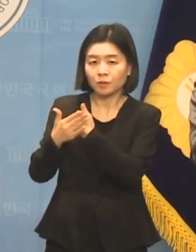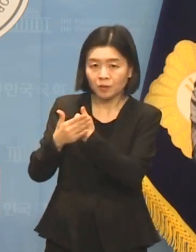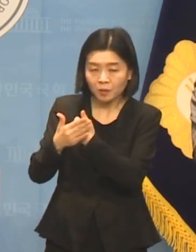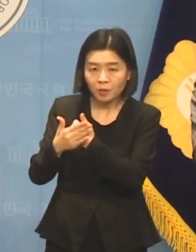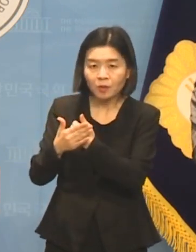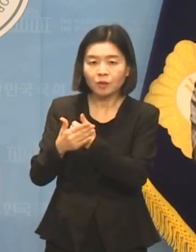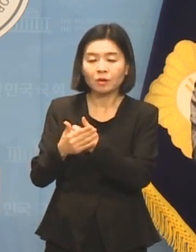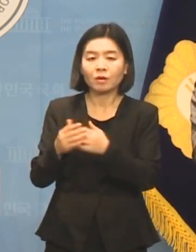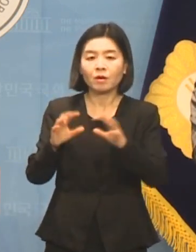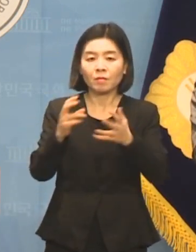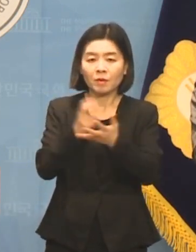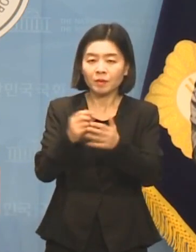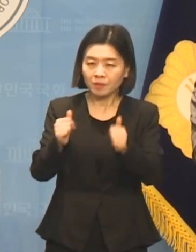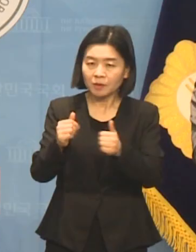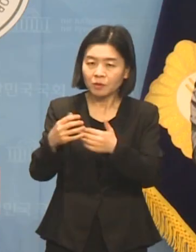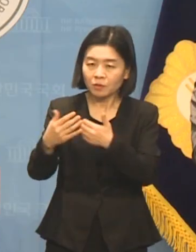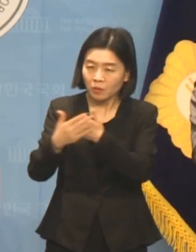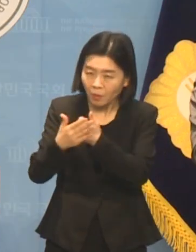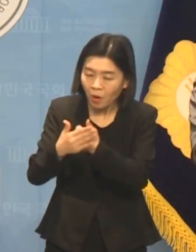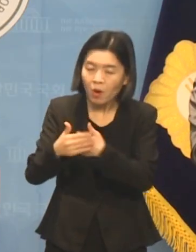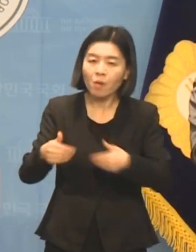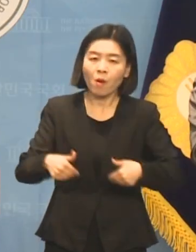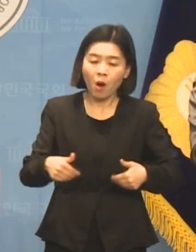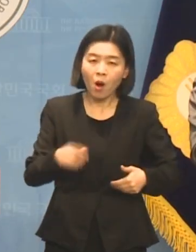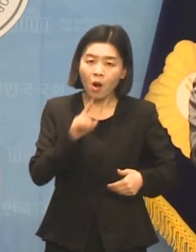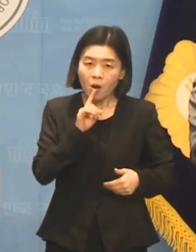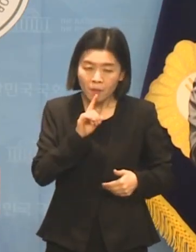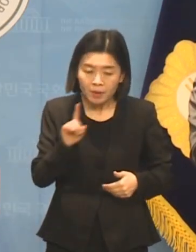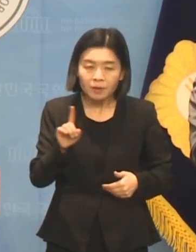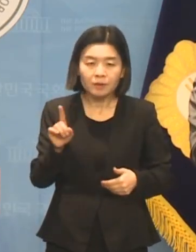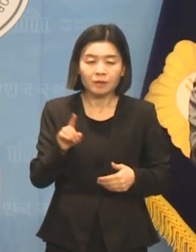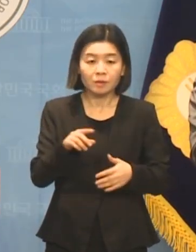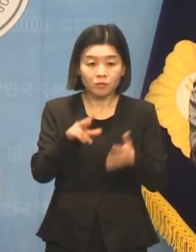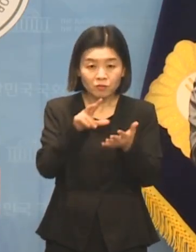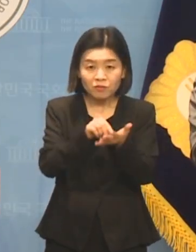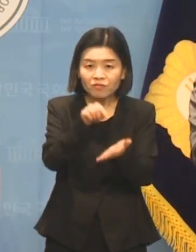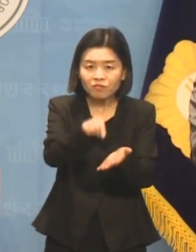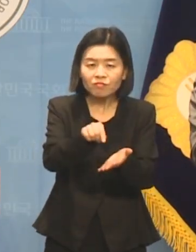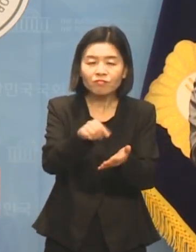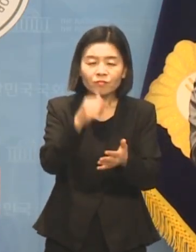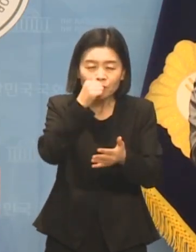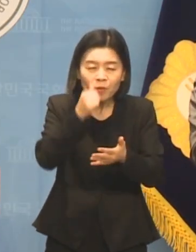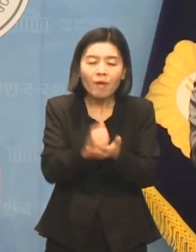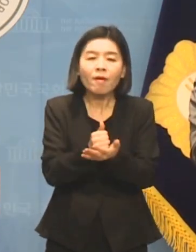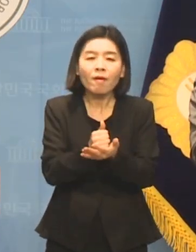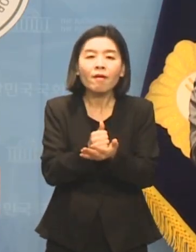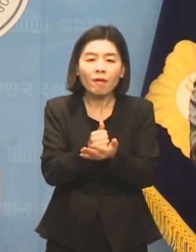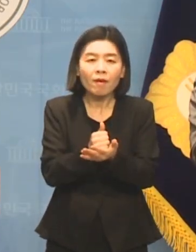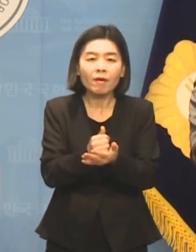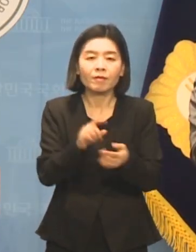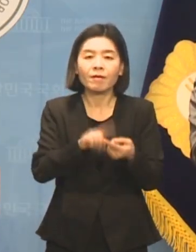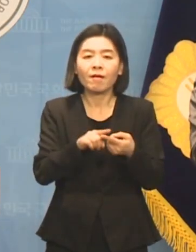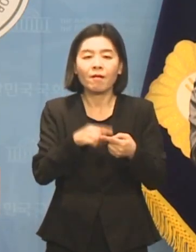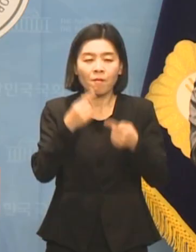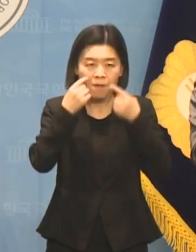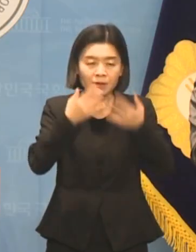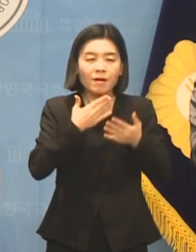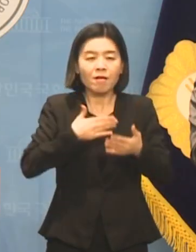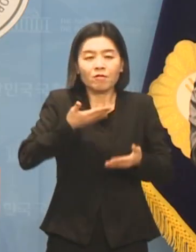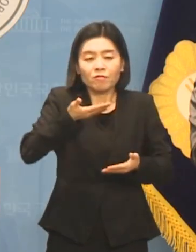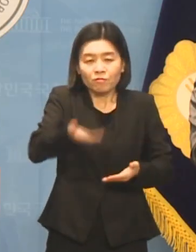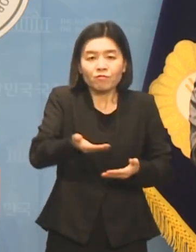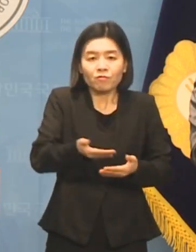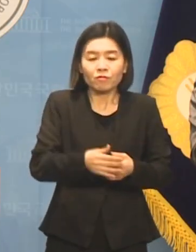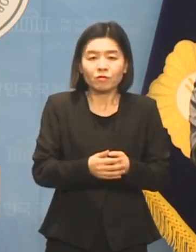구하면서 이 문제에 대한 범죄적 인식들이 강범위하게 또 확산되면서 그러한